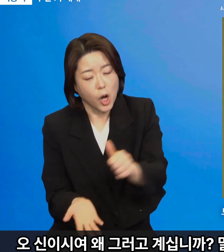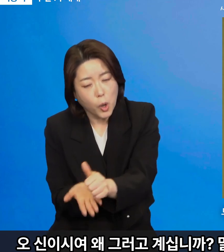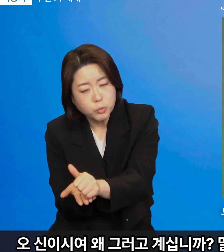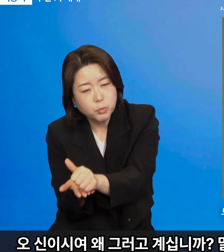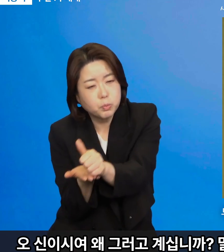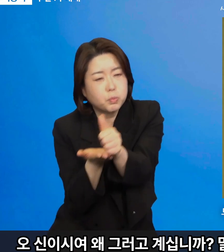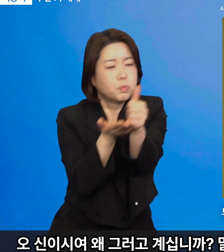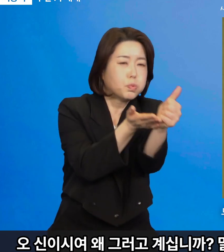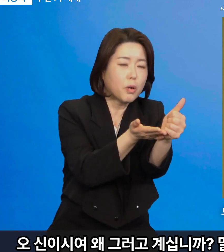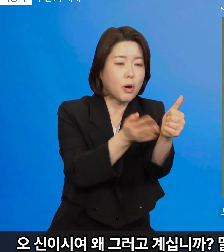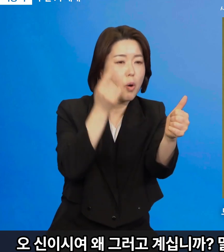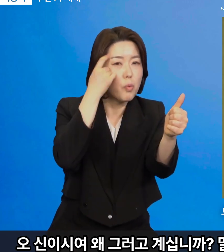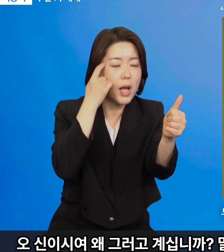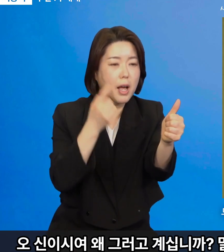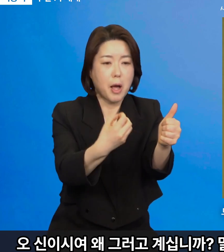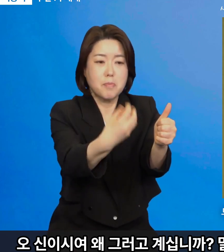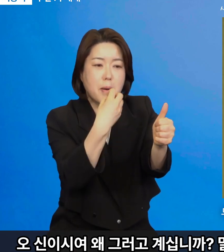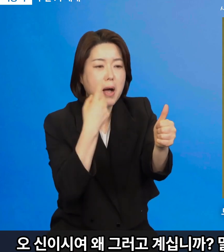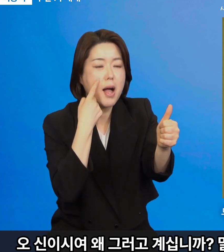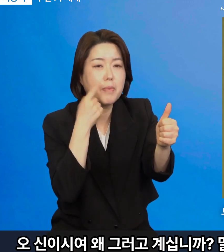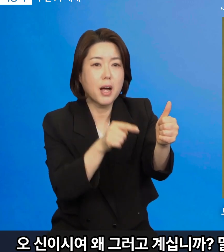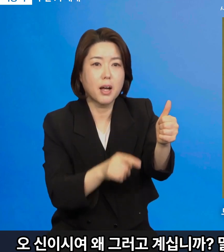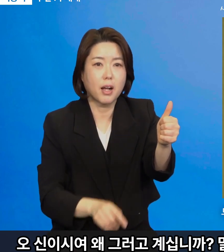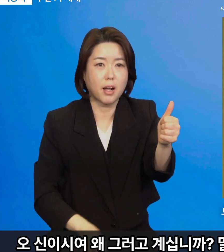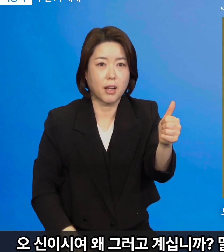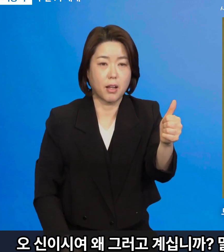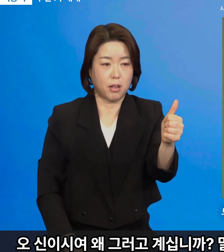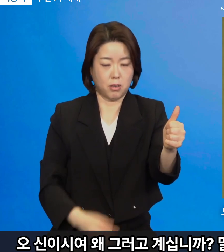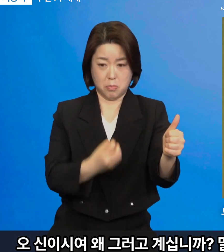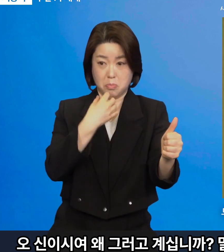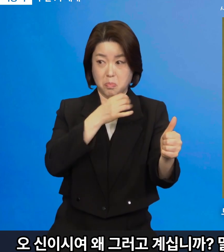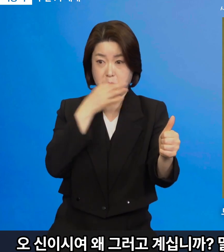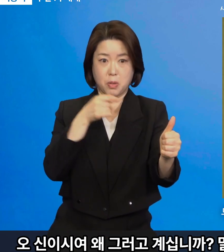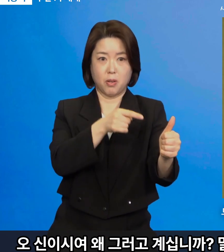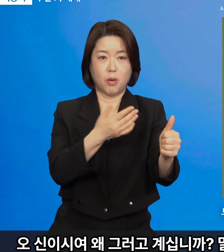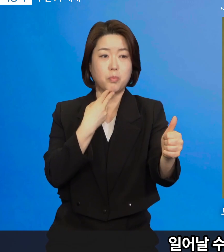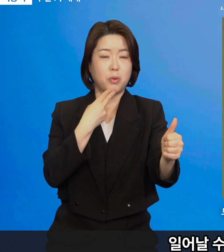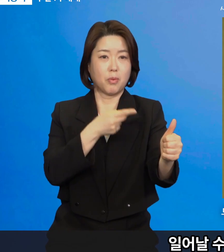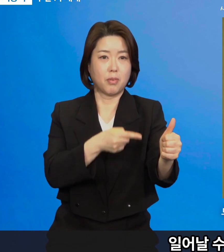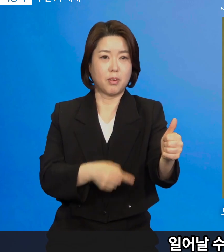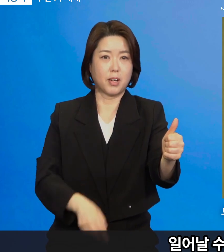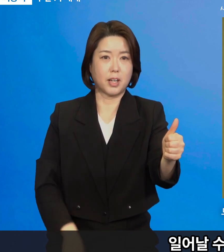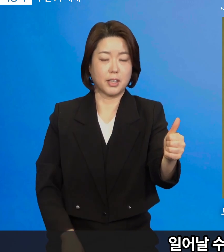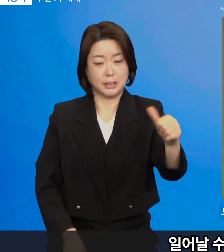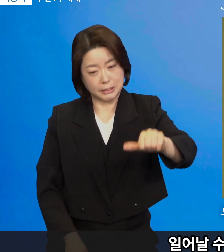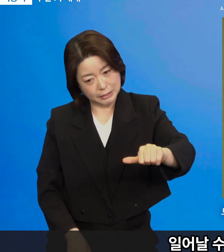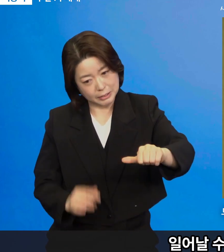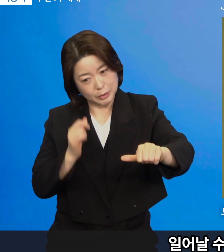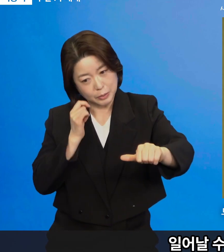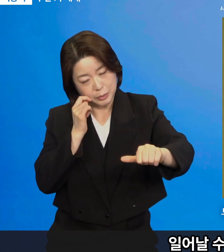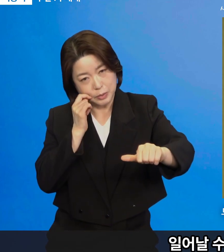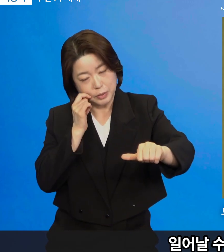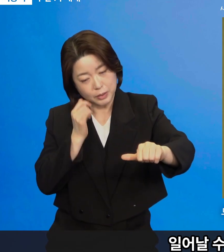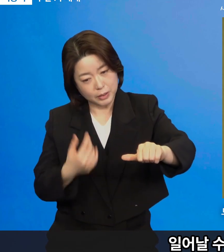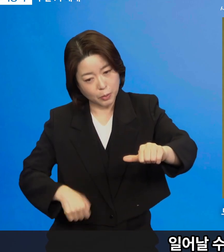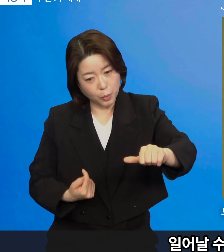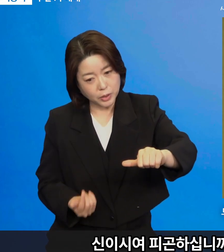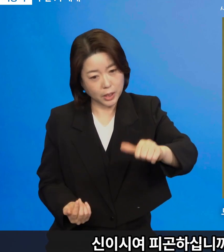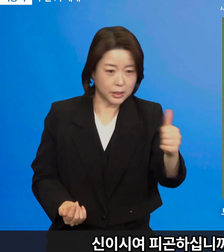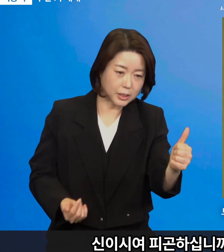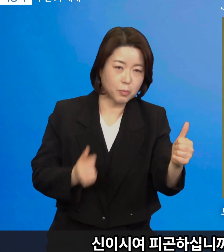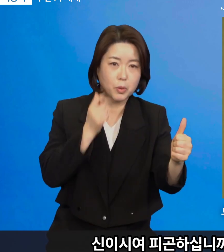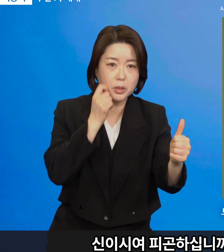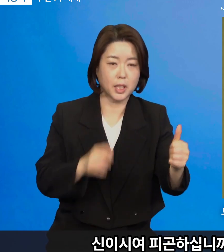신이시여 왜 그러고 계십니까? 말씀 좀 해보십시오. 말도 안 해요. 또 일어날 수도 없어요.